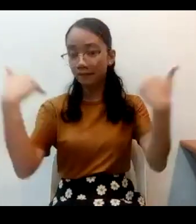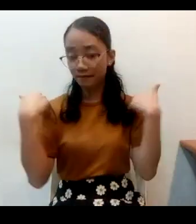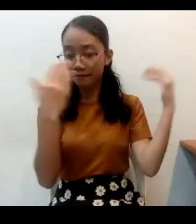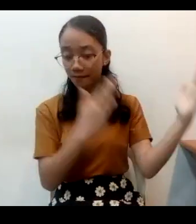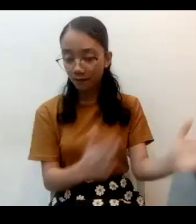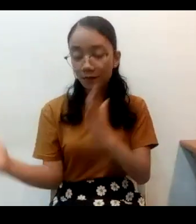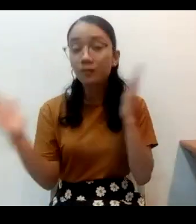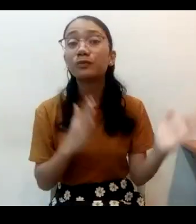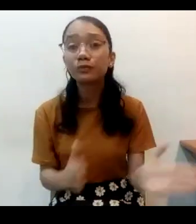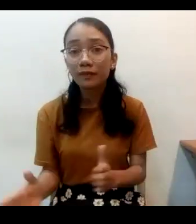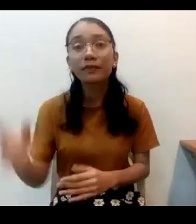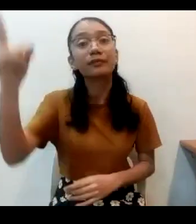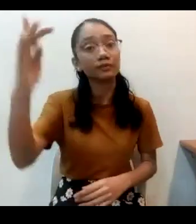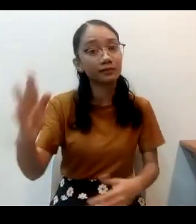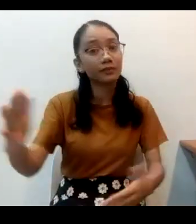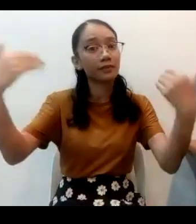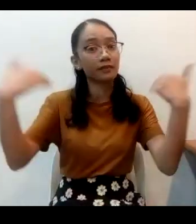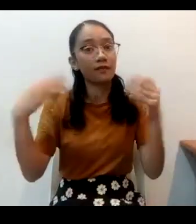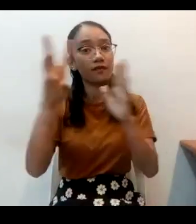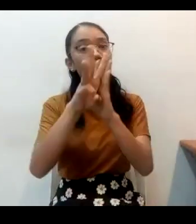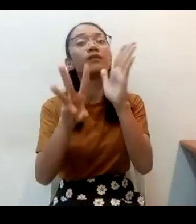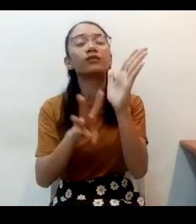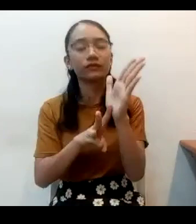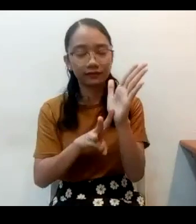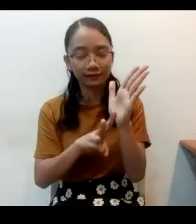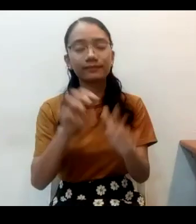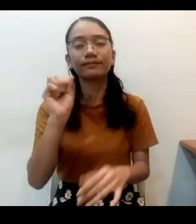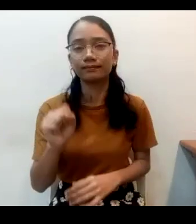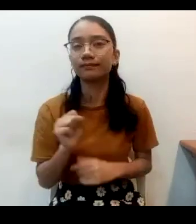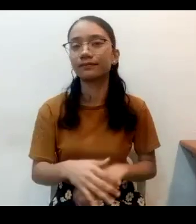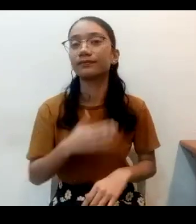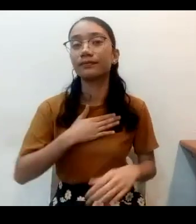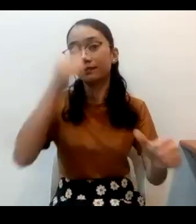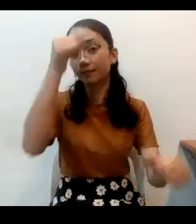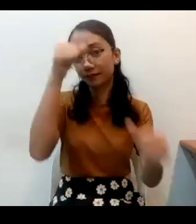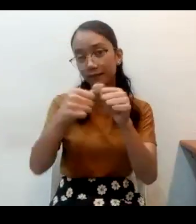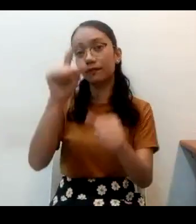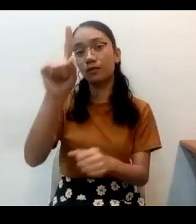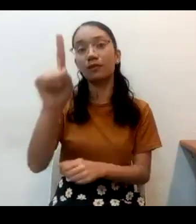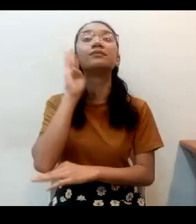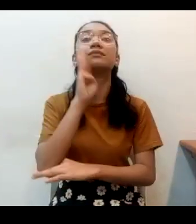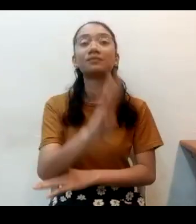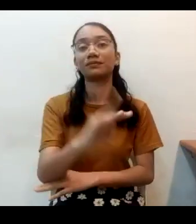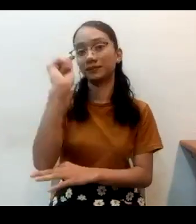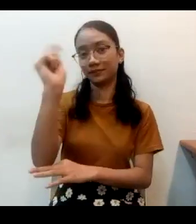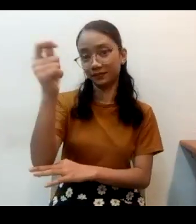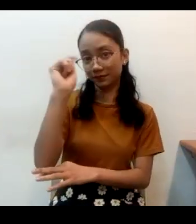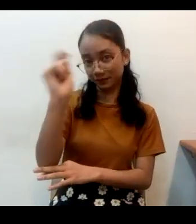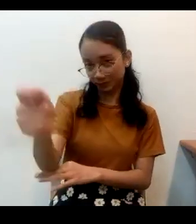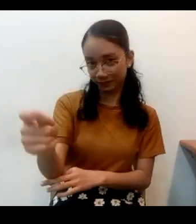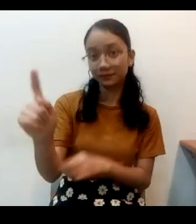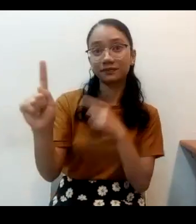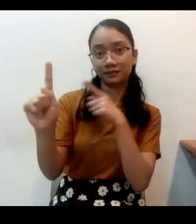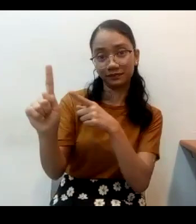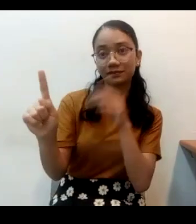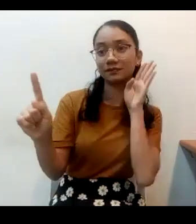likod po nun, meron po talagang plano yung Diyos at kalooban yung Diyos. I remember one brother's testament. Naalala ko po yung patotoo ng